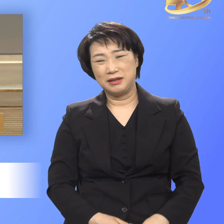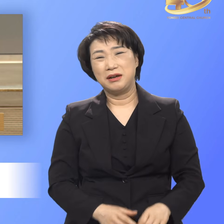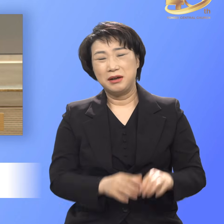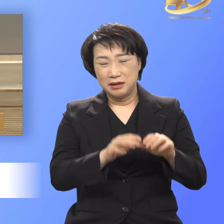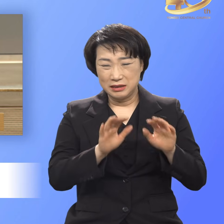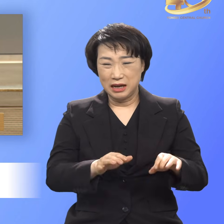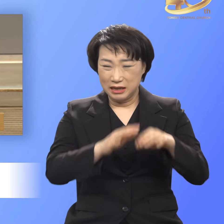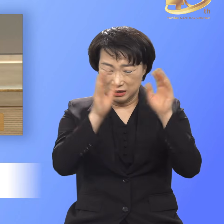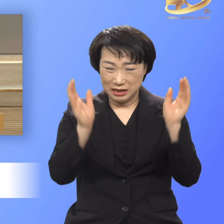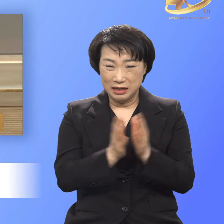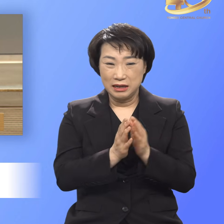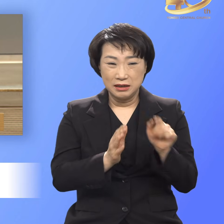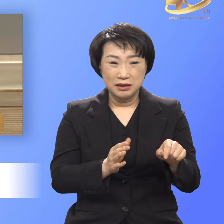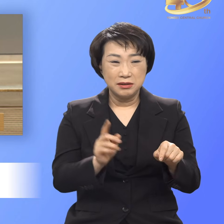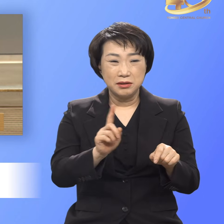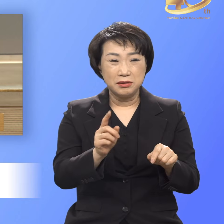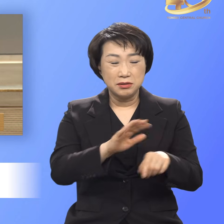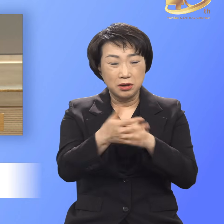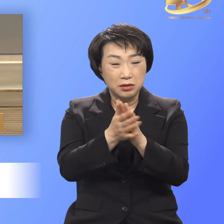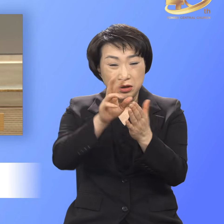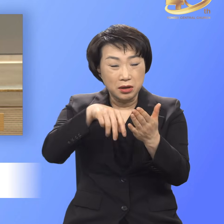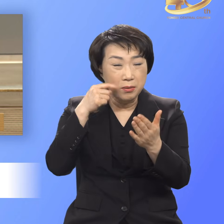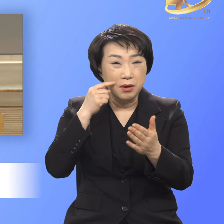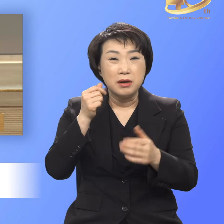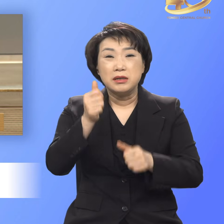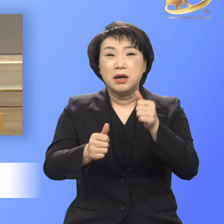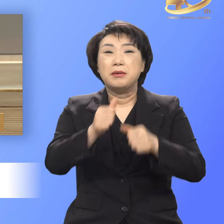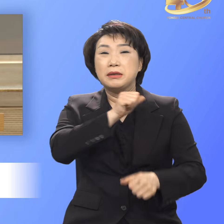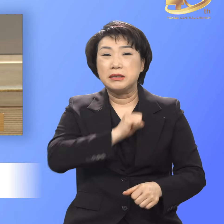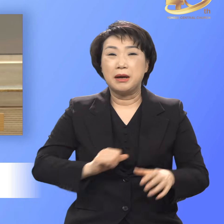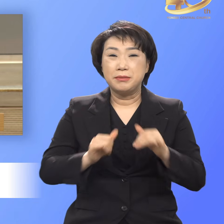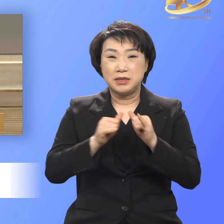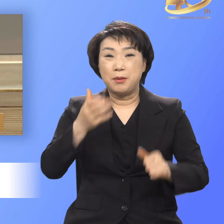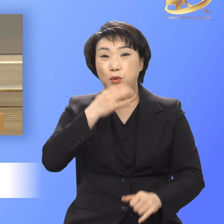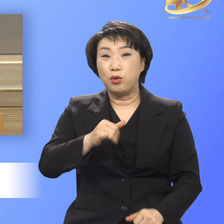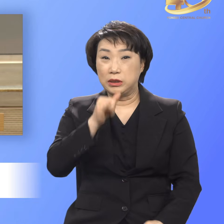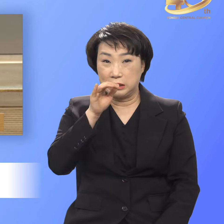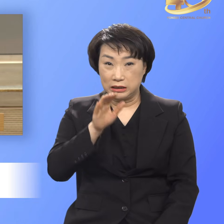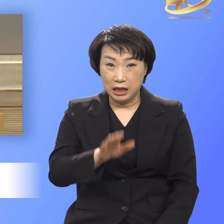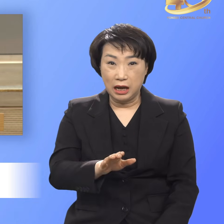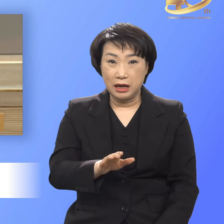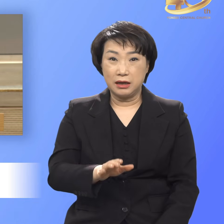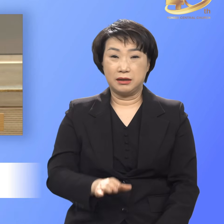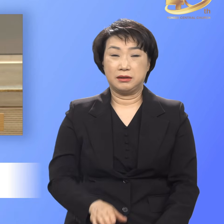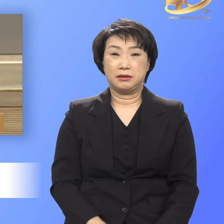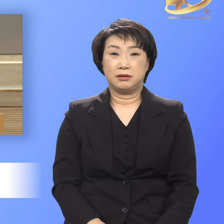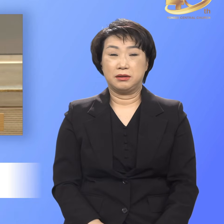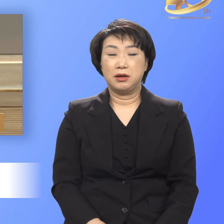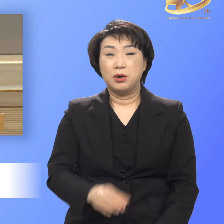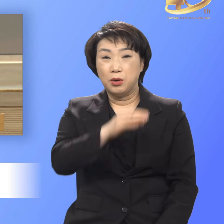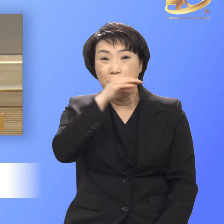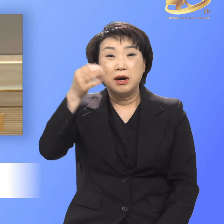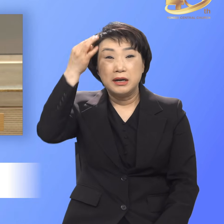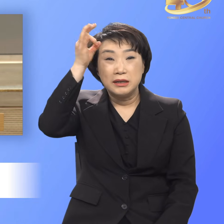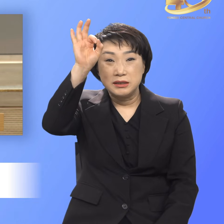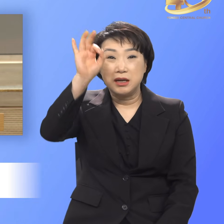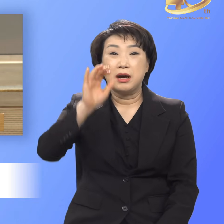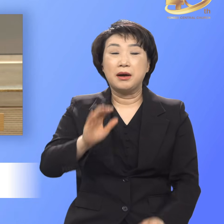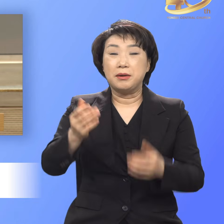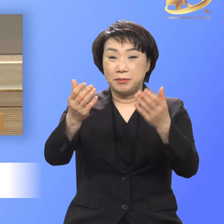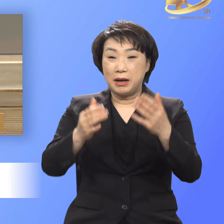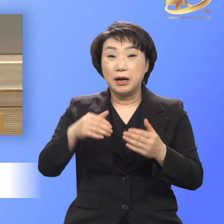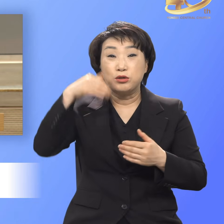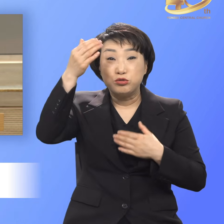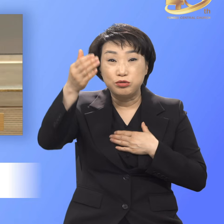뭐라고 그랬어? 시험을 참는 자가 복이 있나니. 옳다 인정함을